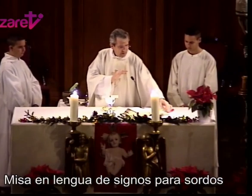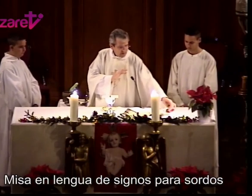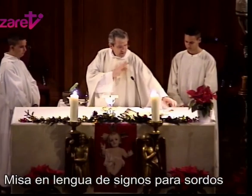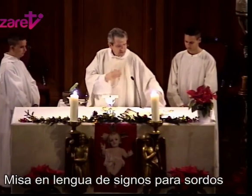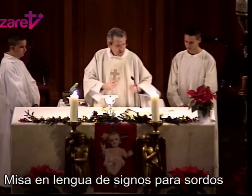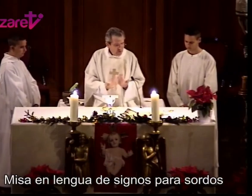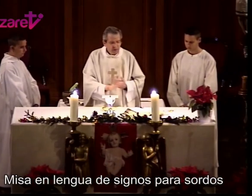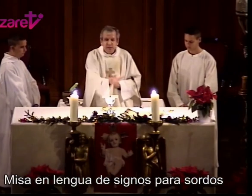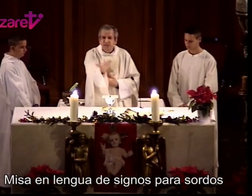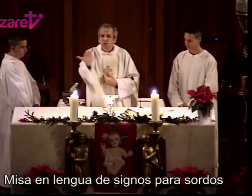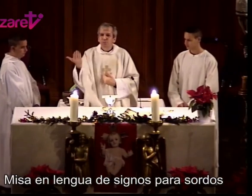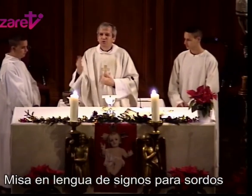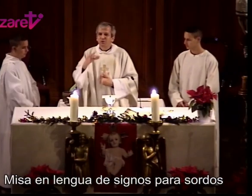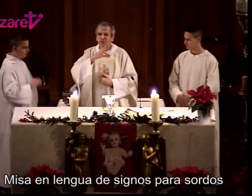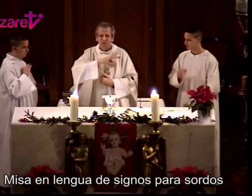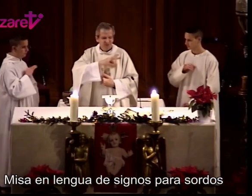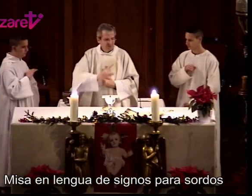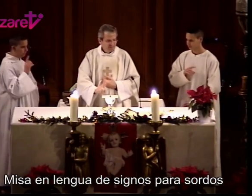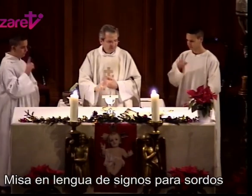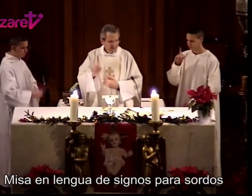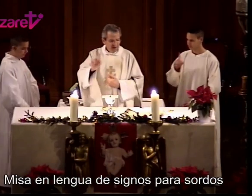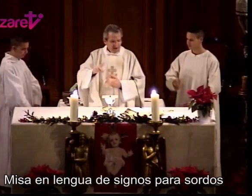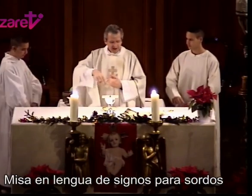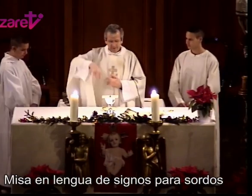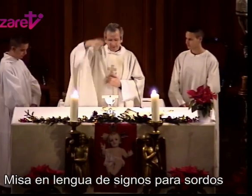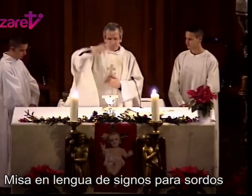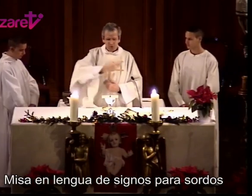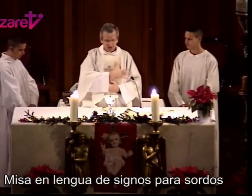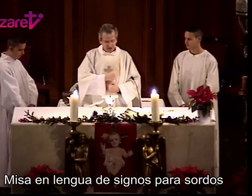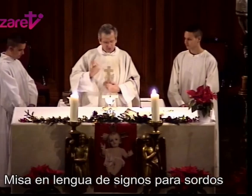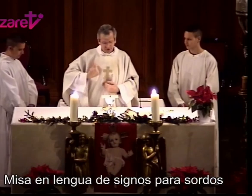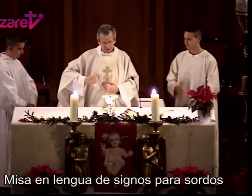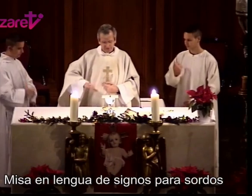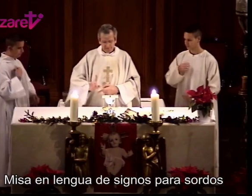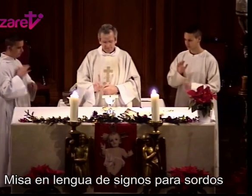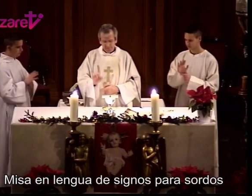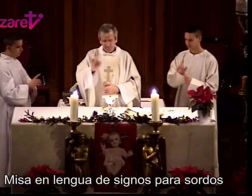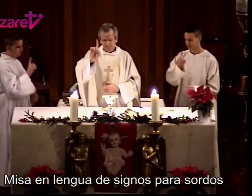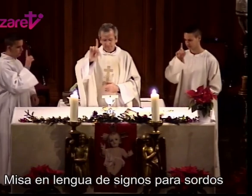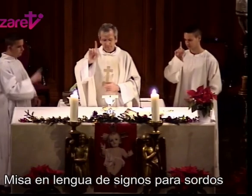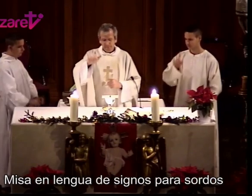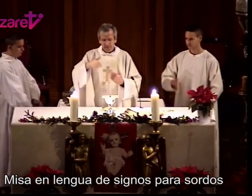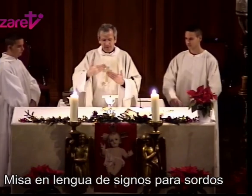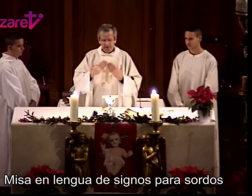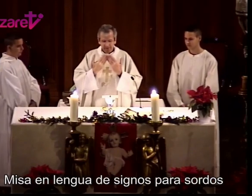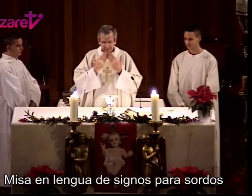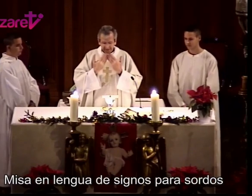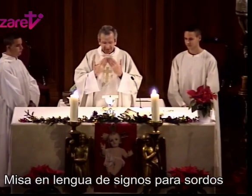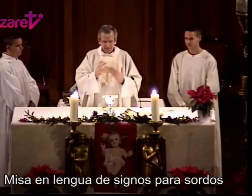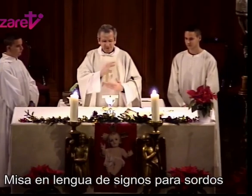El Señor esté con vosotros. Y con tu espíritu. Levantemos el corazón. Lo tenemos levantado hacia el Señor. Demos